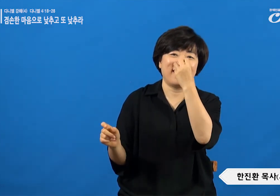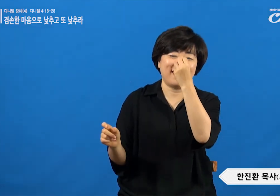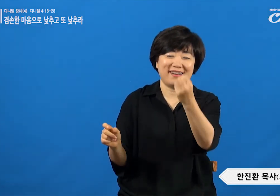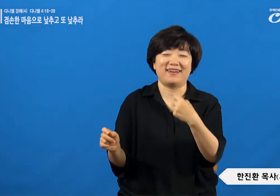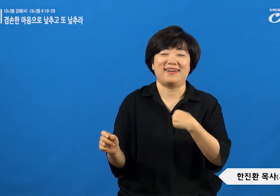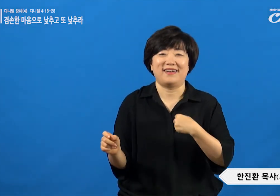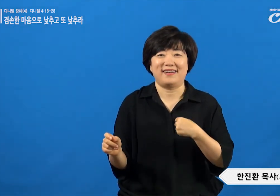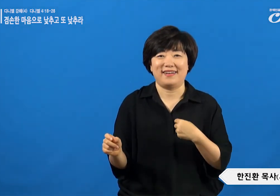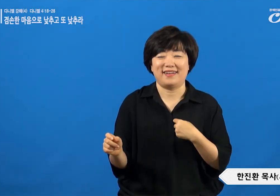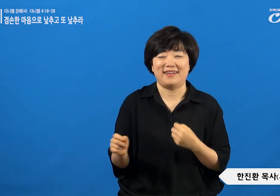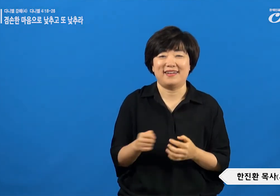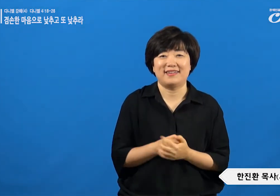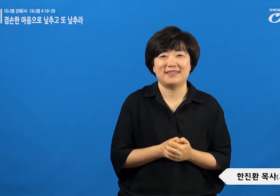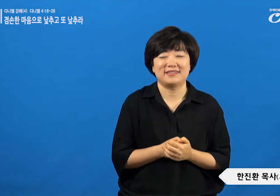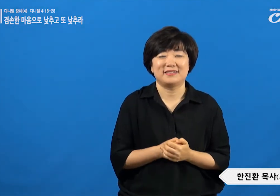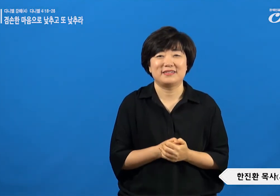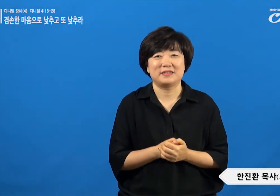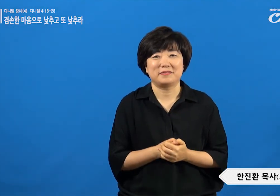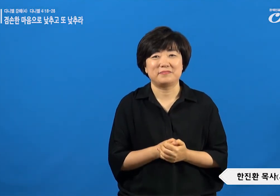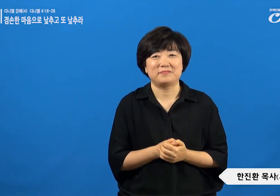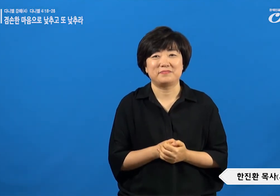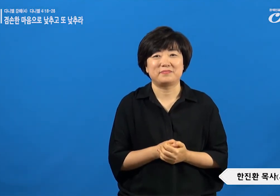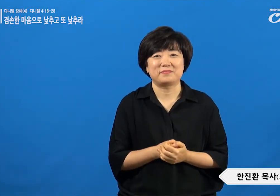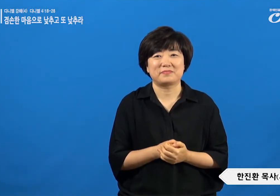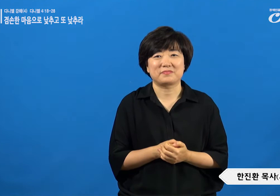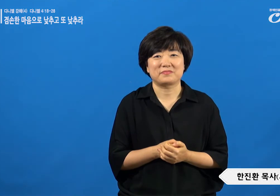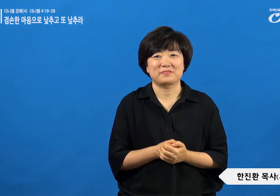교만이 고개를 슬슬 치켜드는 것입니다.